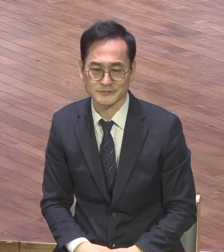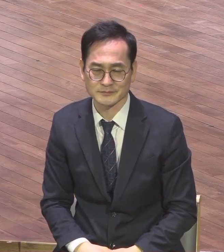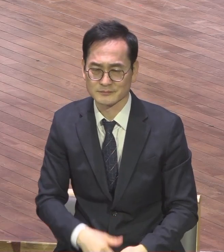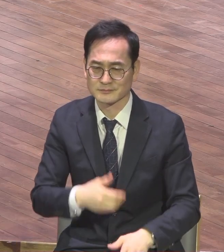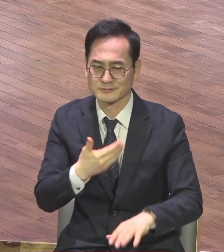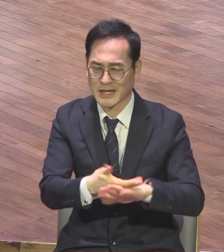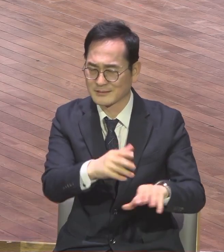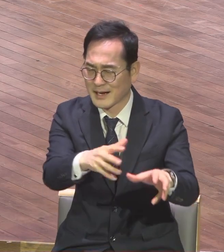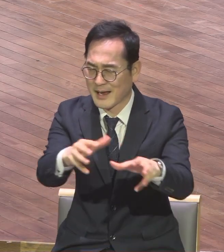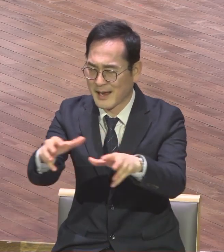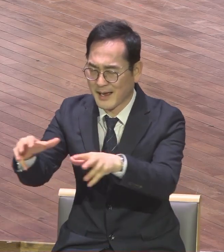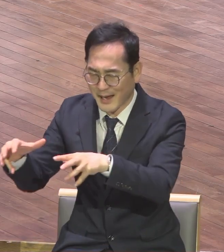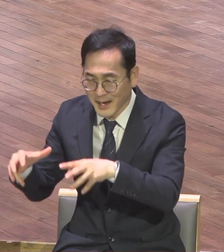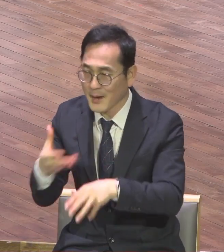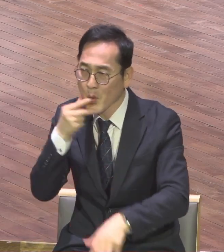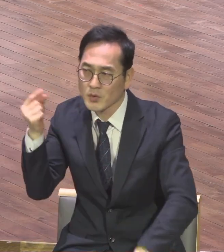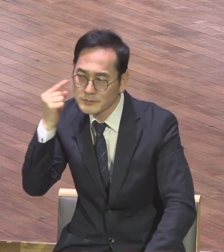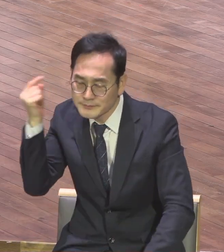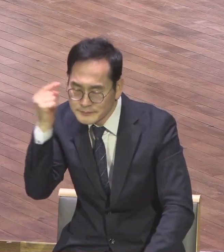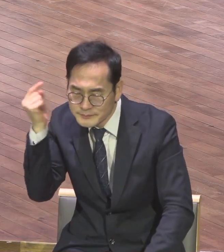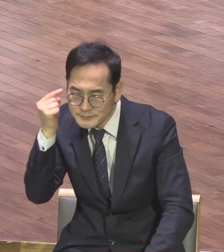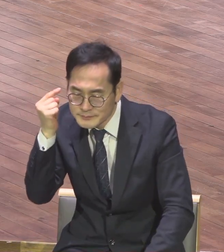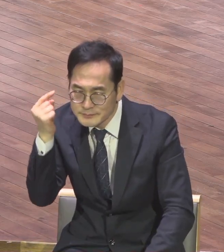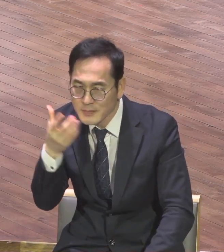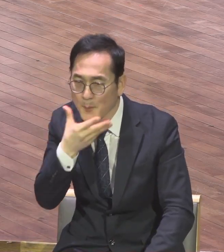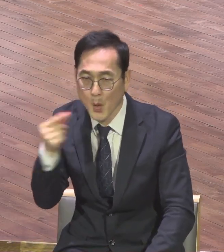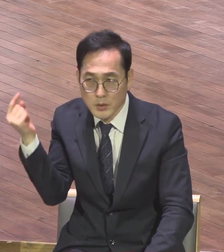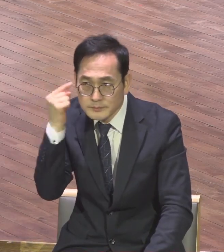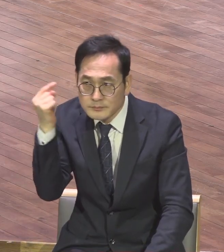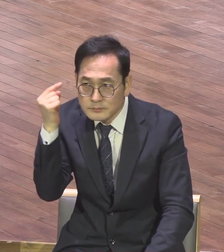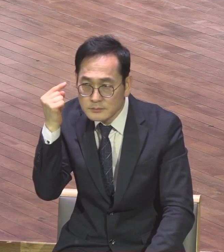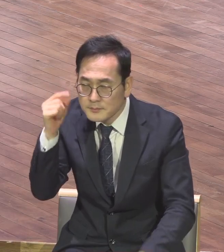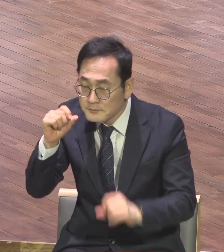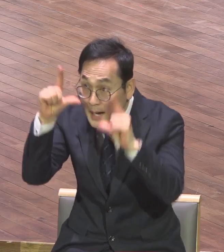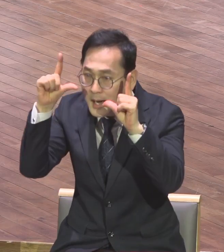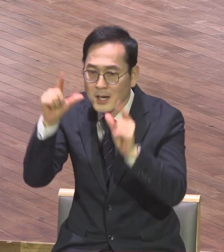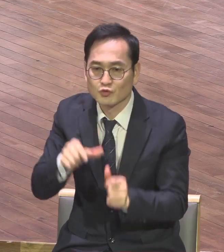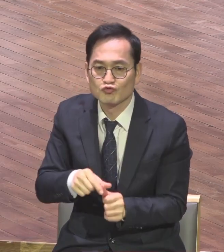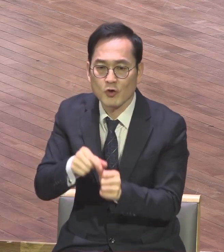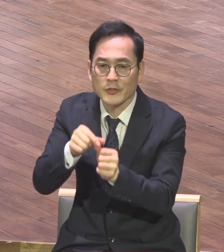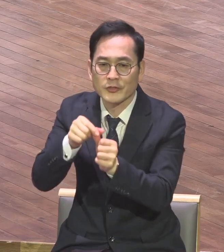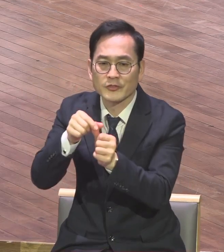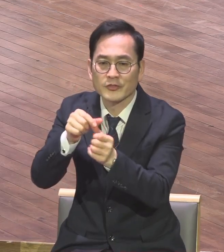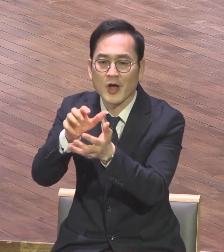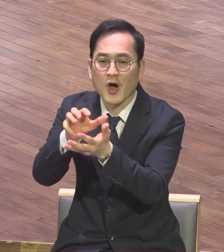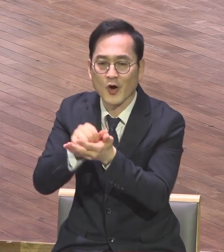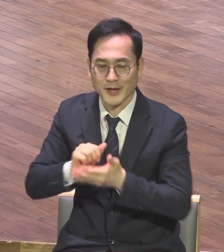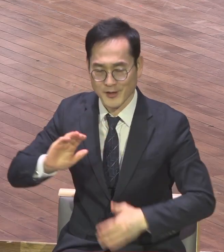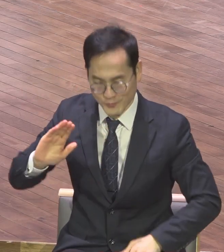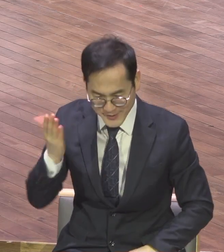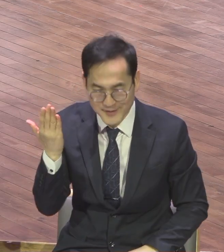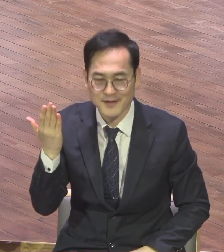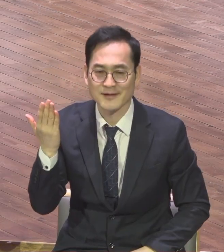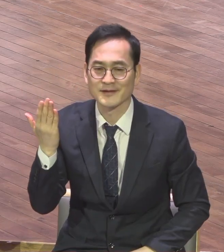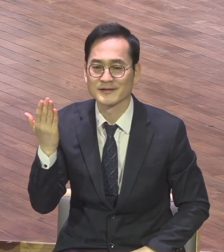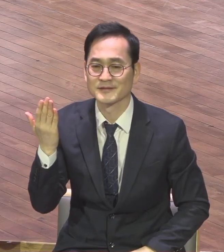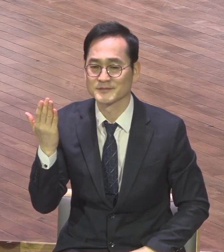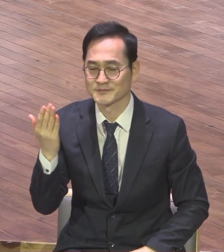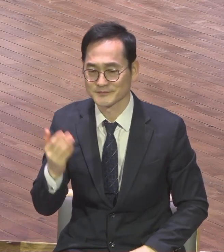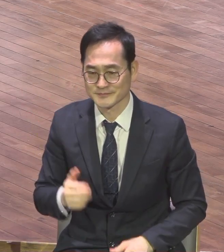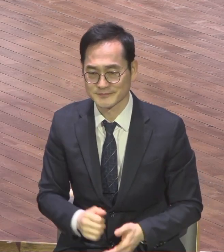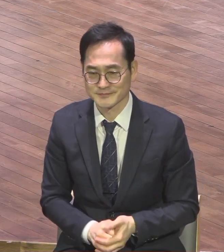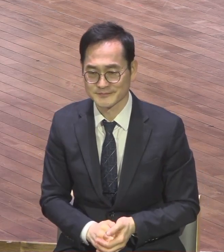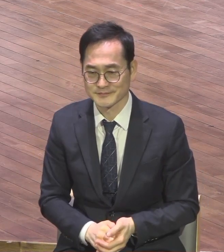천하만국이 복음을 듣고 이 구원을 얻게 될 시간표가 지금 도래했다. 드디어